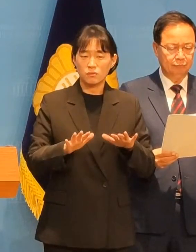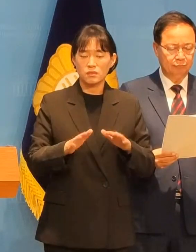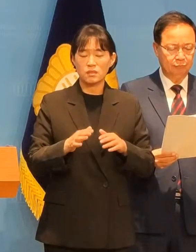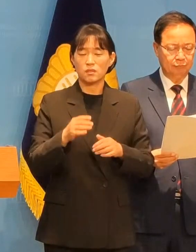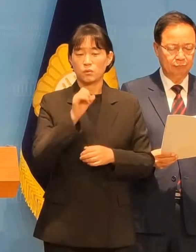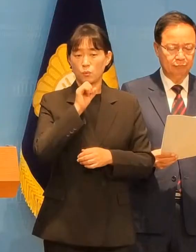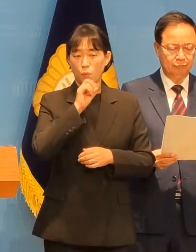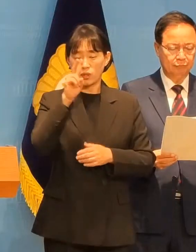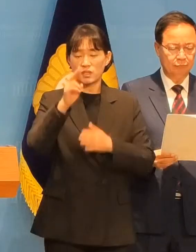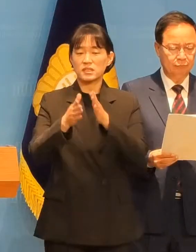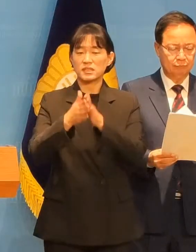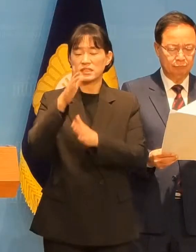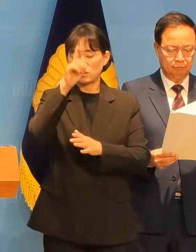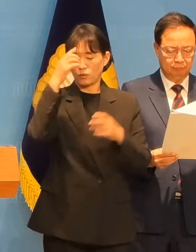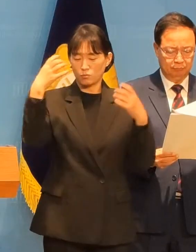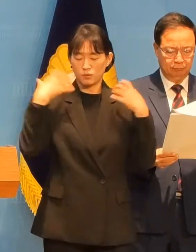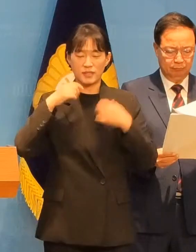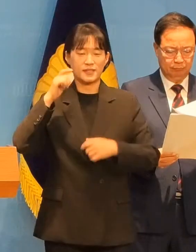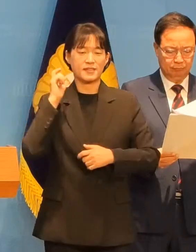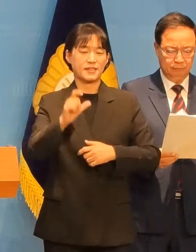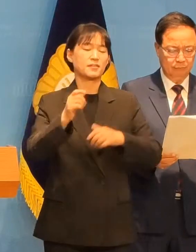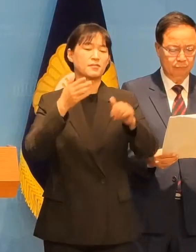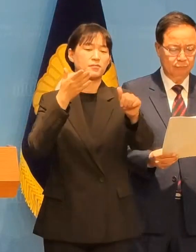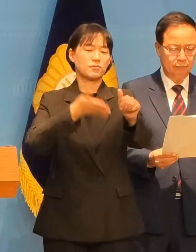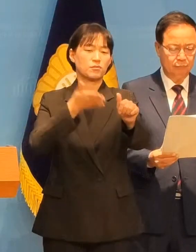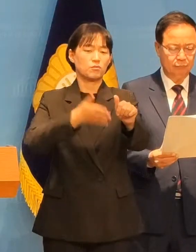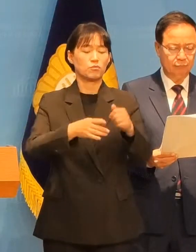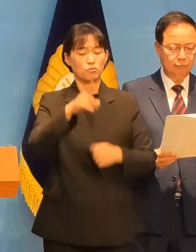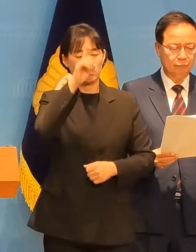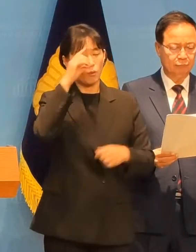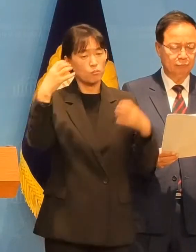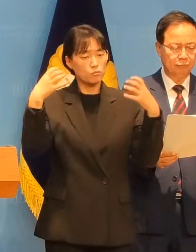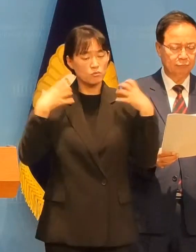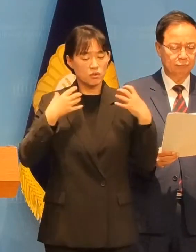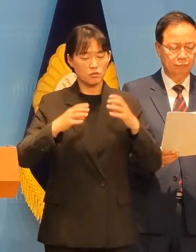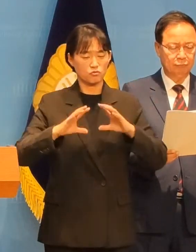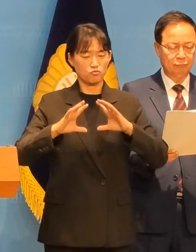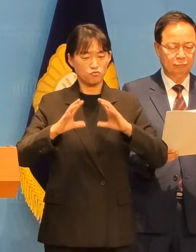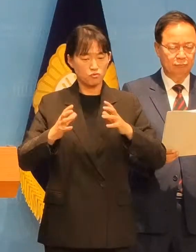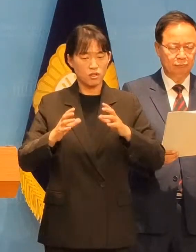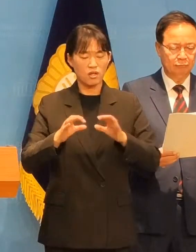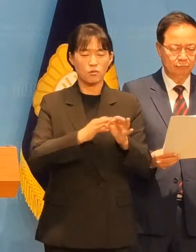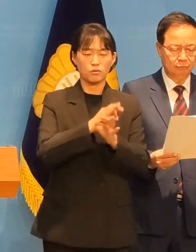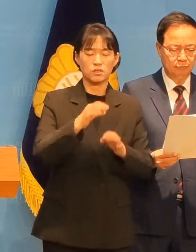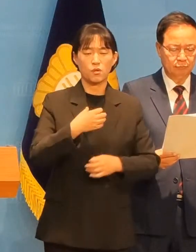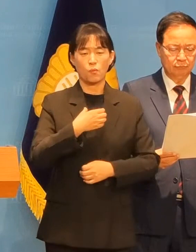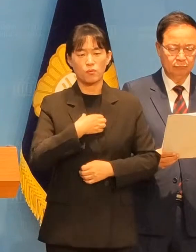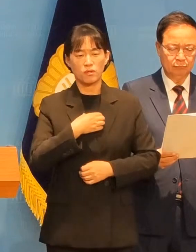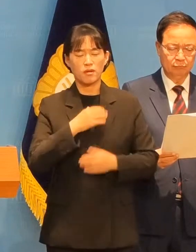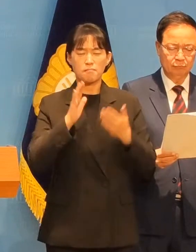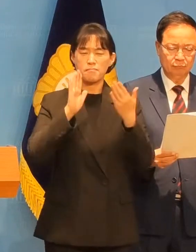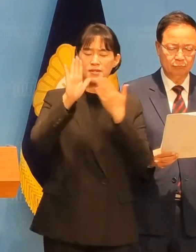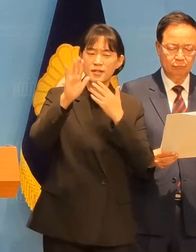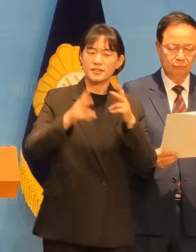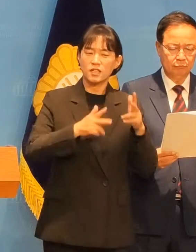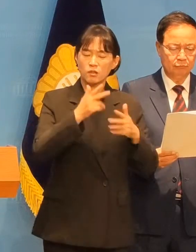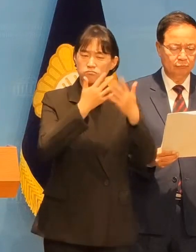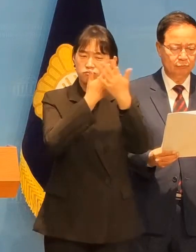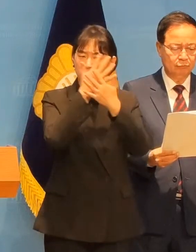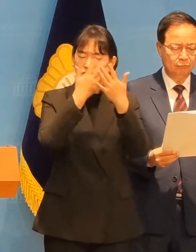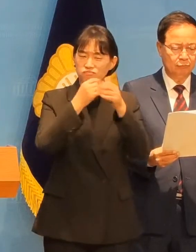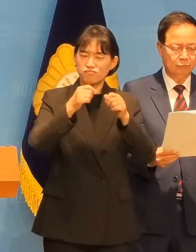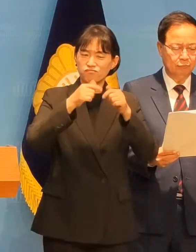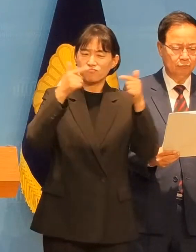당협위원장들은 정부에 강력히 촉구합니다. 정부가 국가 경제의 위기와 미래 산업의 불확실성이 증대되고